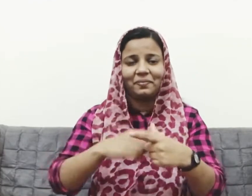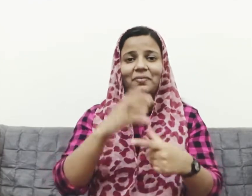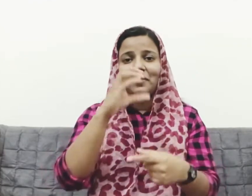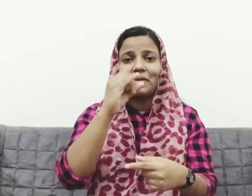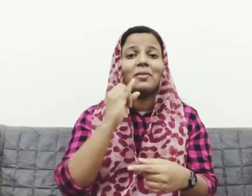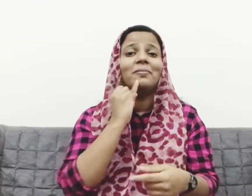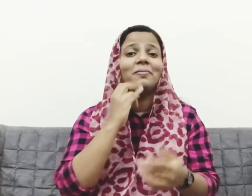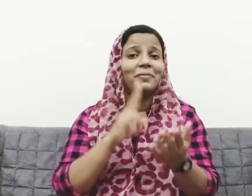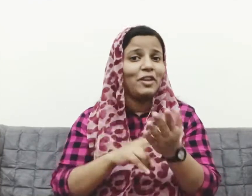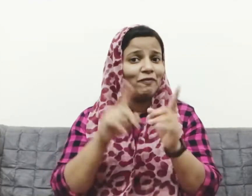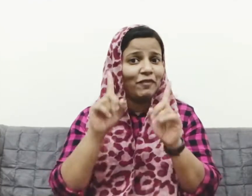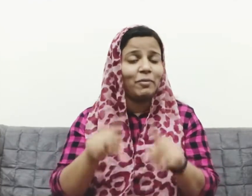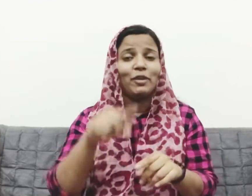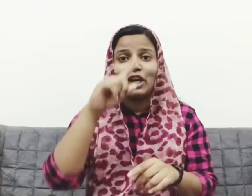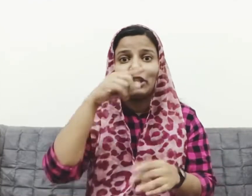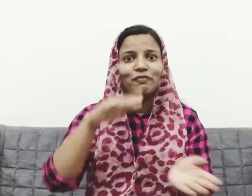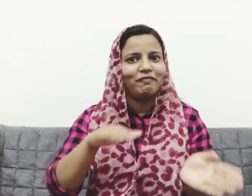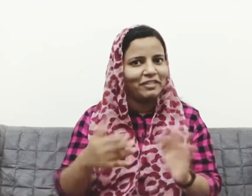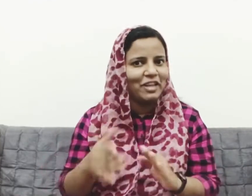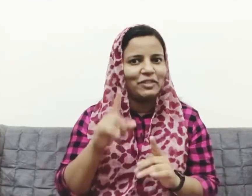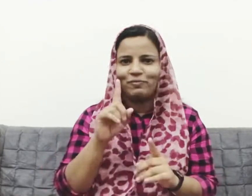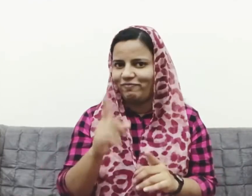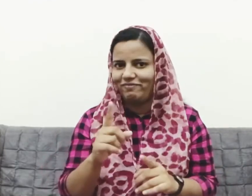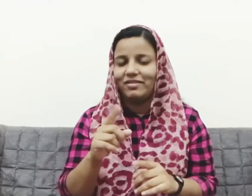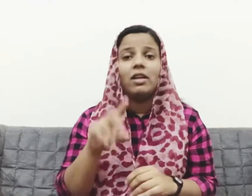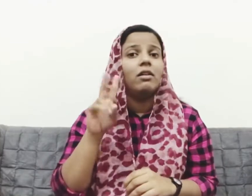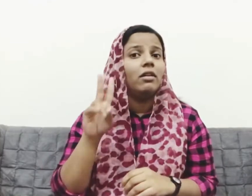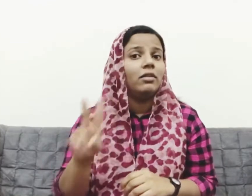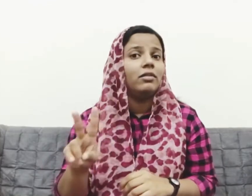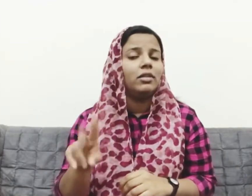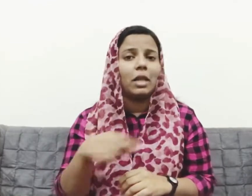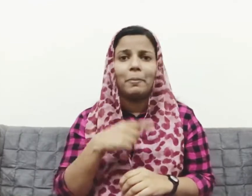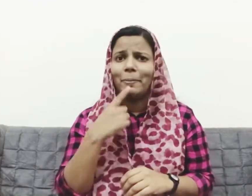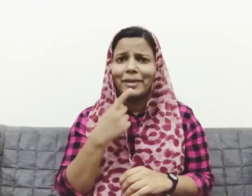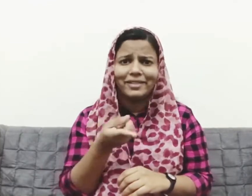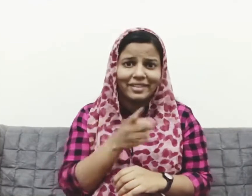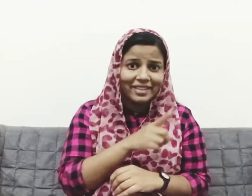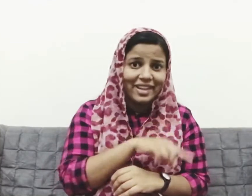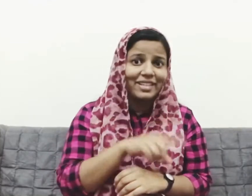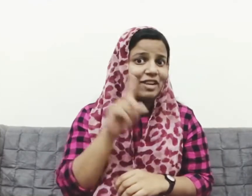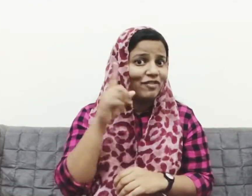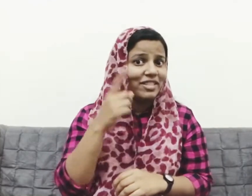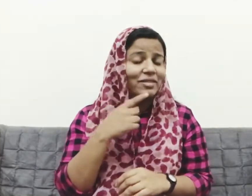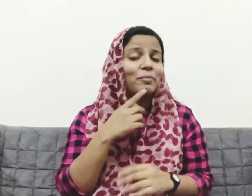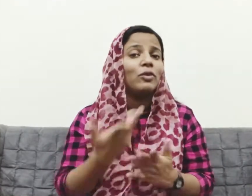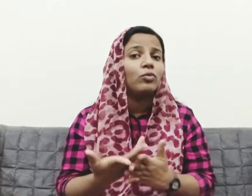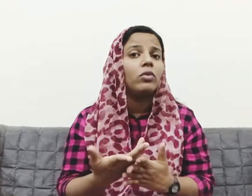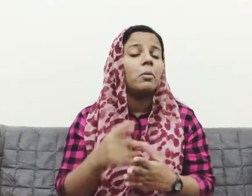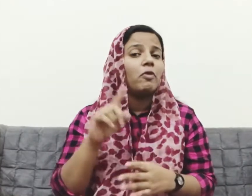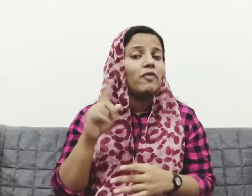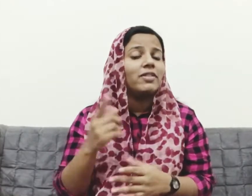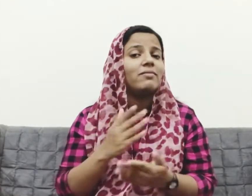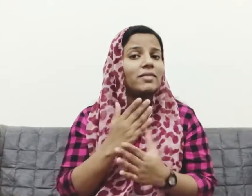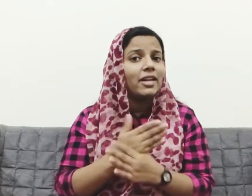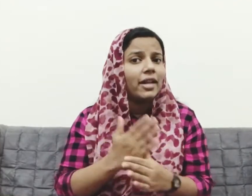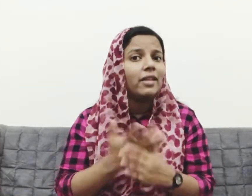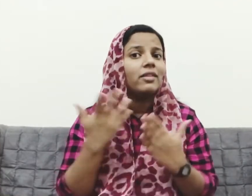നിങ്ങളുടെ ലൈഫ് നിശ്ചയമായിട്ടും ചേഞ്ച് ആയിരിക്കും. ഒന്ന്. രണ്ടാമത്തെ കാര്യം, നമ്മൾ പറഞ്ഞിട്ടുള്ള ചില കാര്യങ്ങളുണ്ടല്ലോ നമ്മുടെ ആരംഭ ദിവസങ്ങളിൽ,